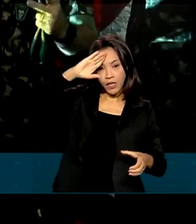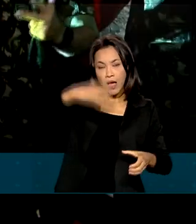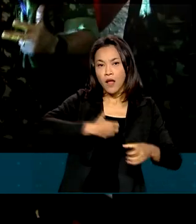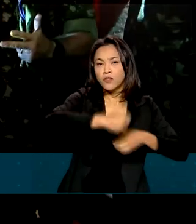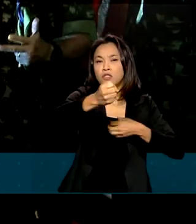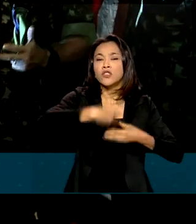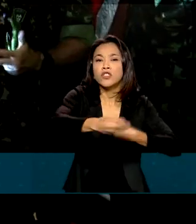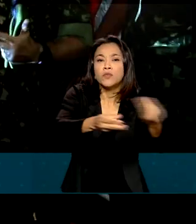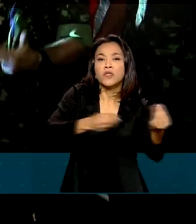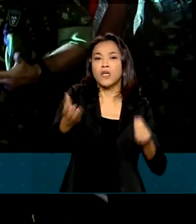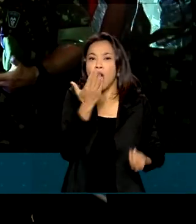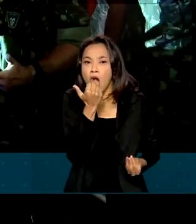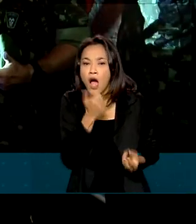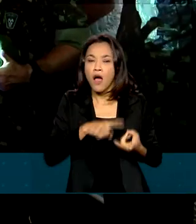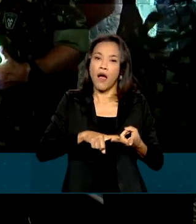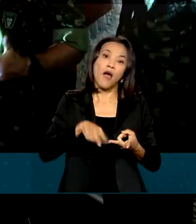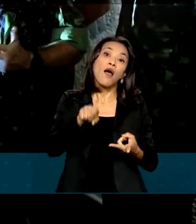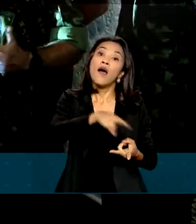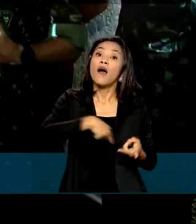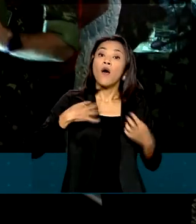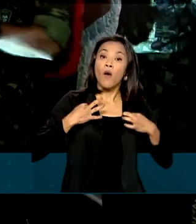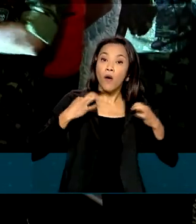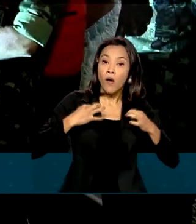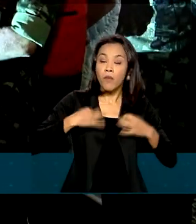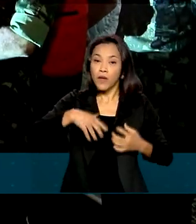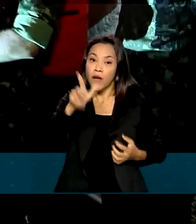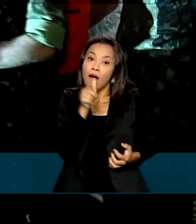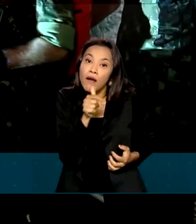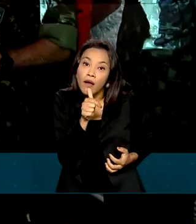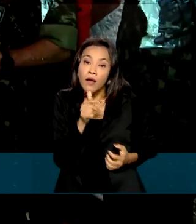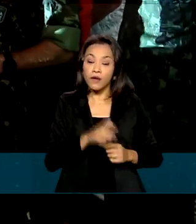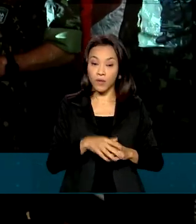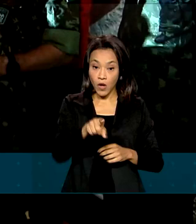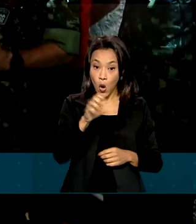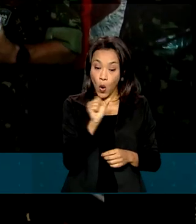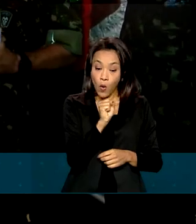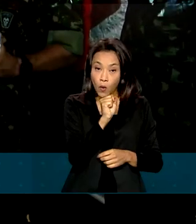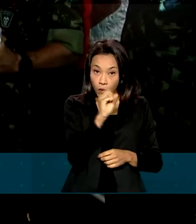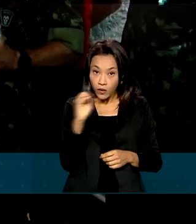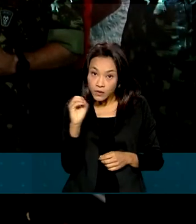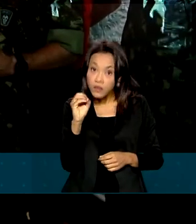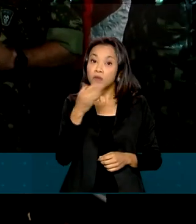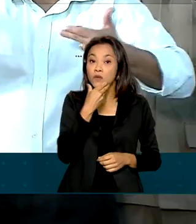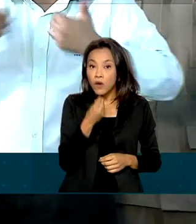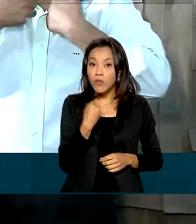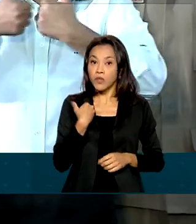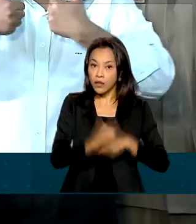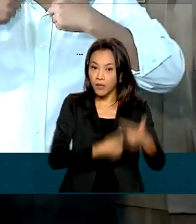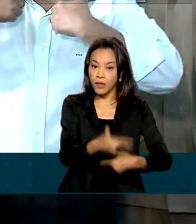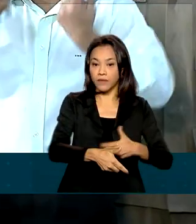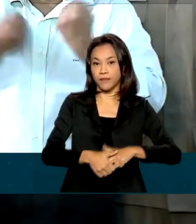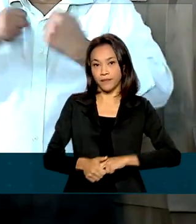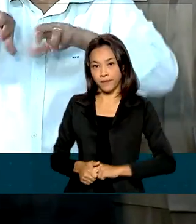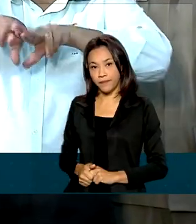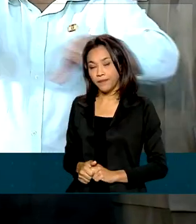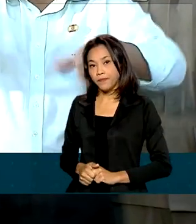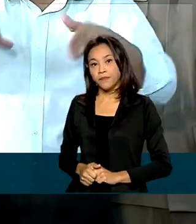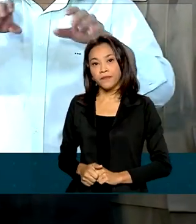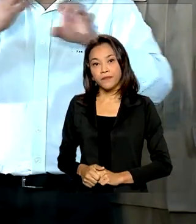alimentos, remédios, água e roupas. 800 homens estão envolvidos na operação. Estamos